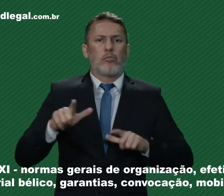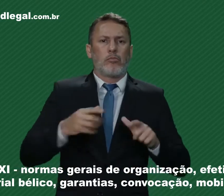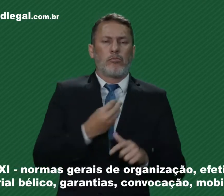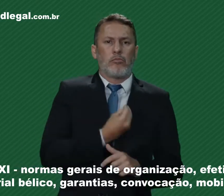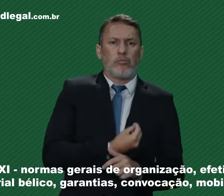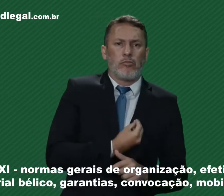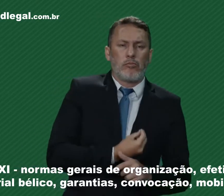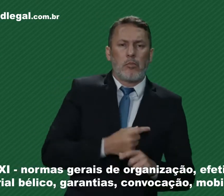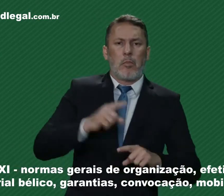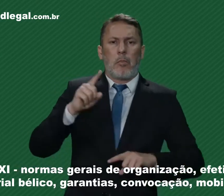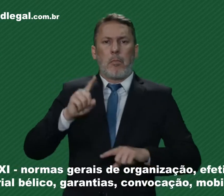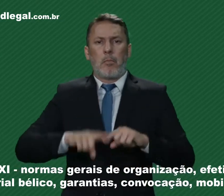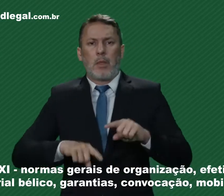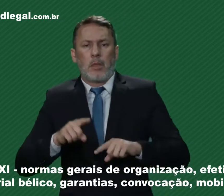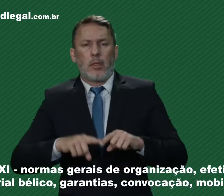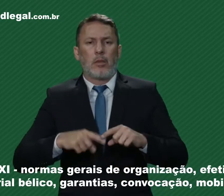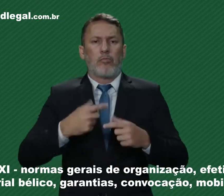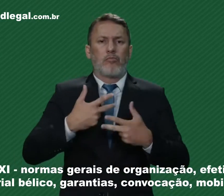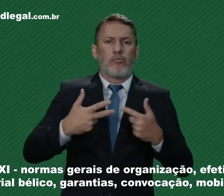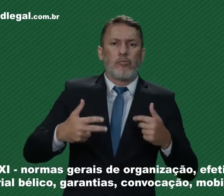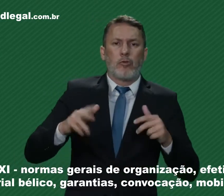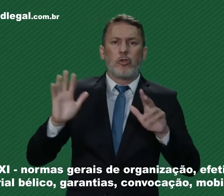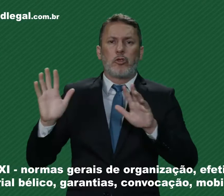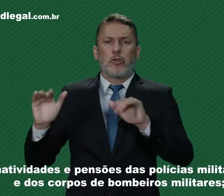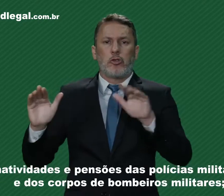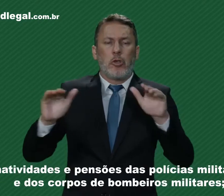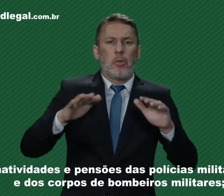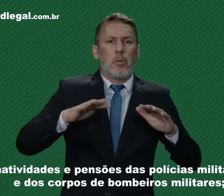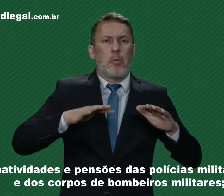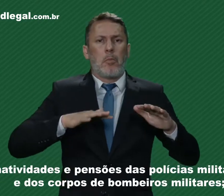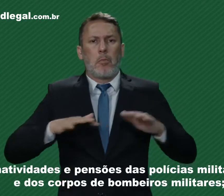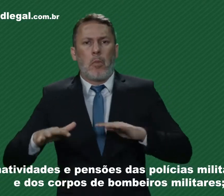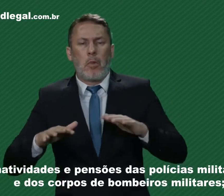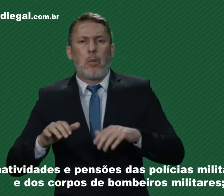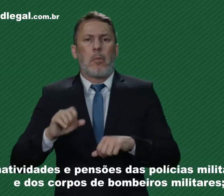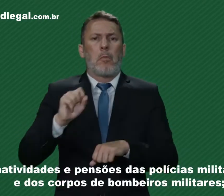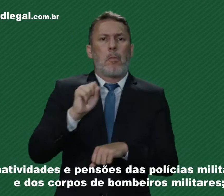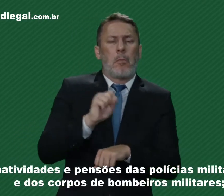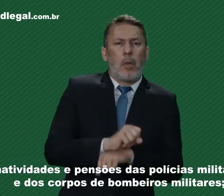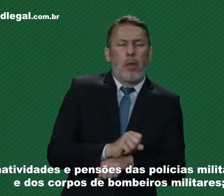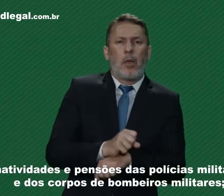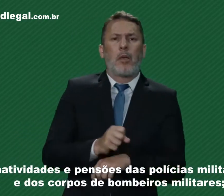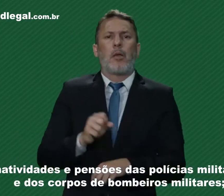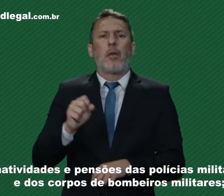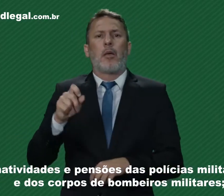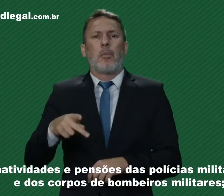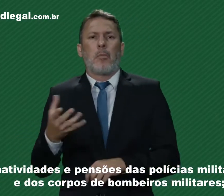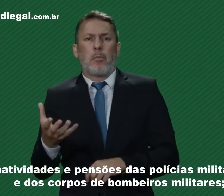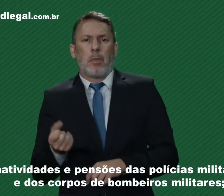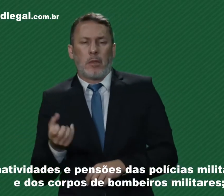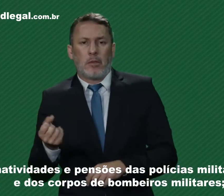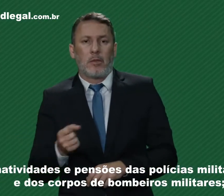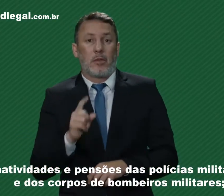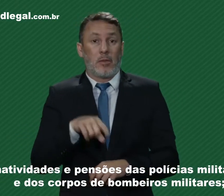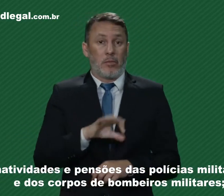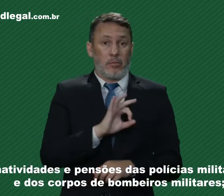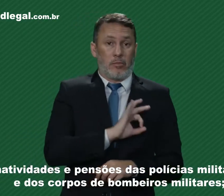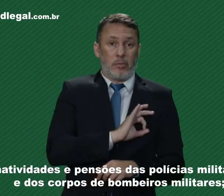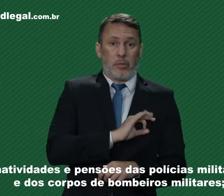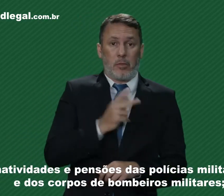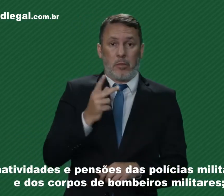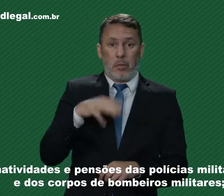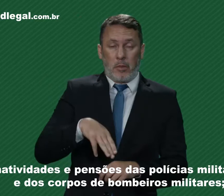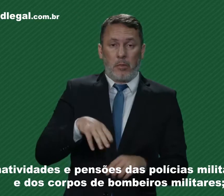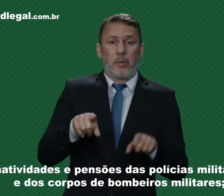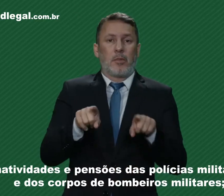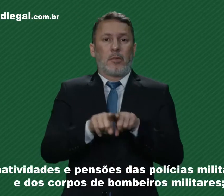bélico, garantias, convocação, mobilização, inatividades e pensões das polícias militares e dos corpos